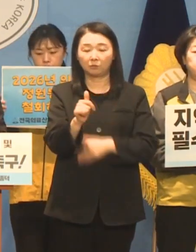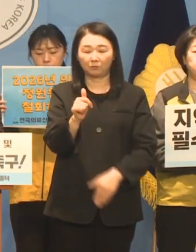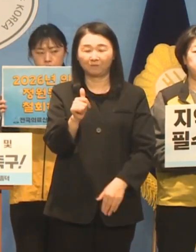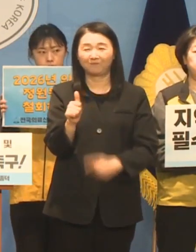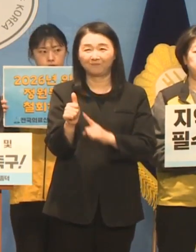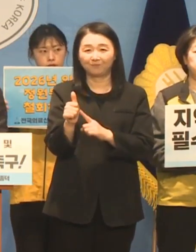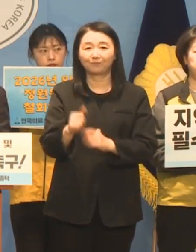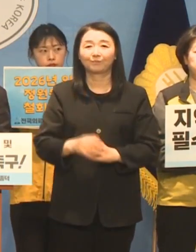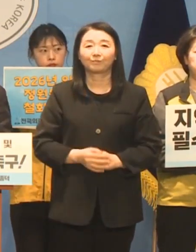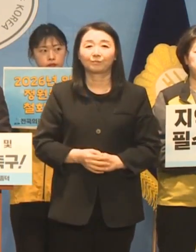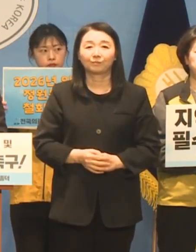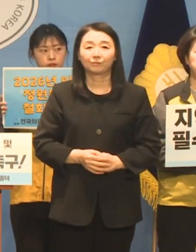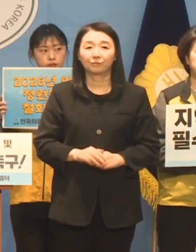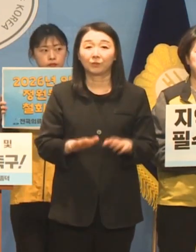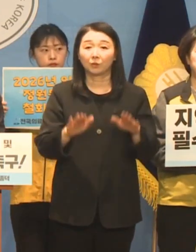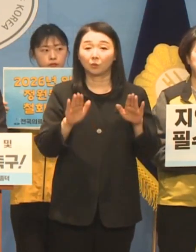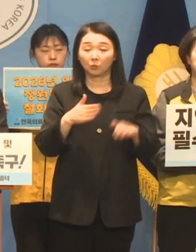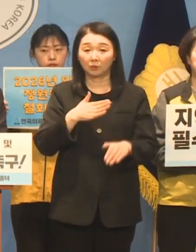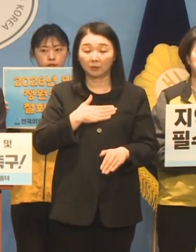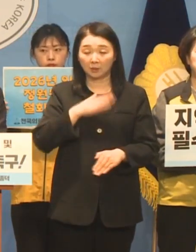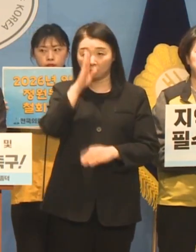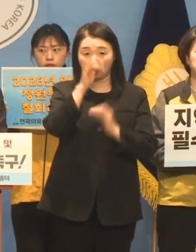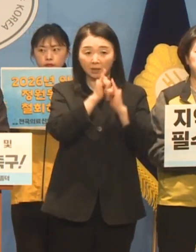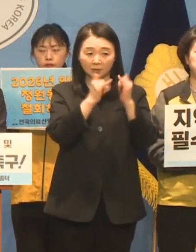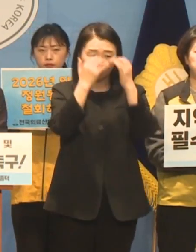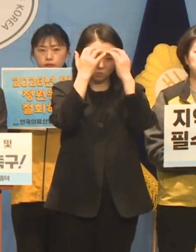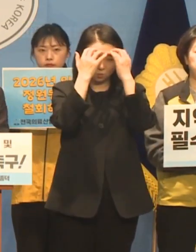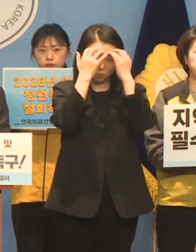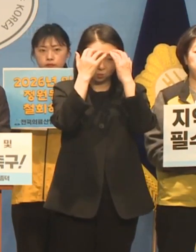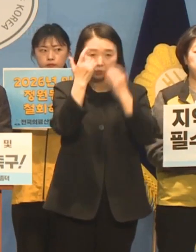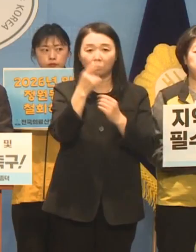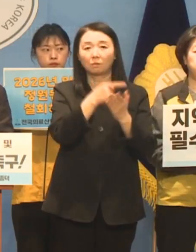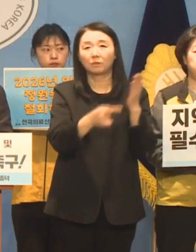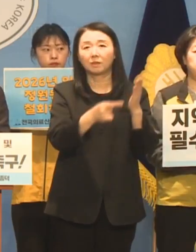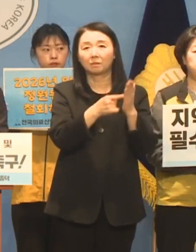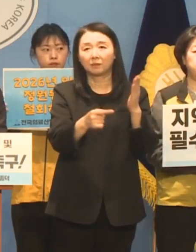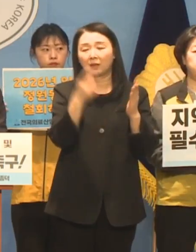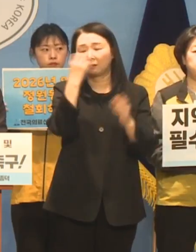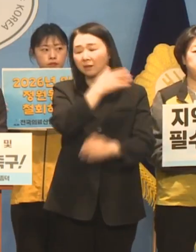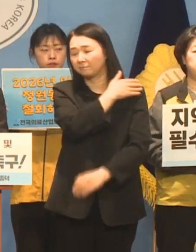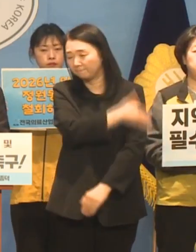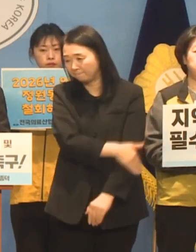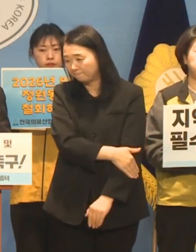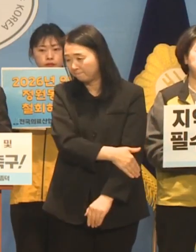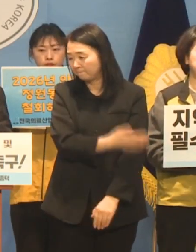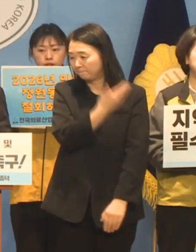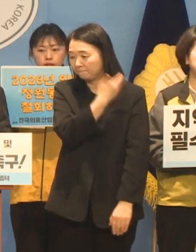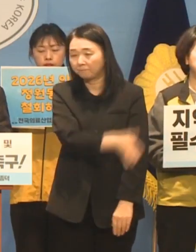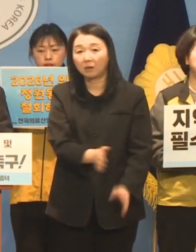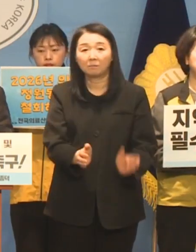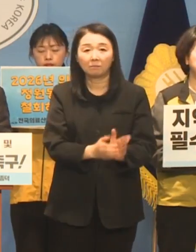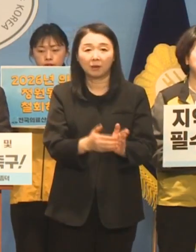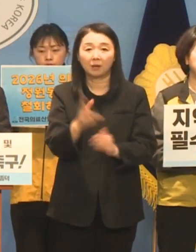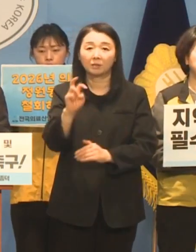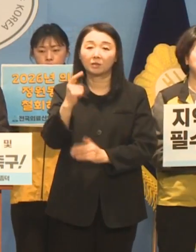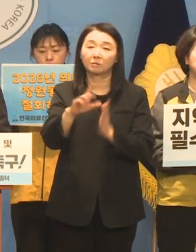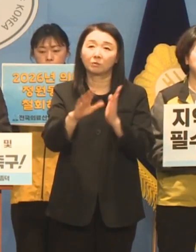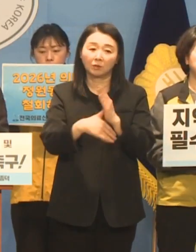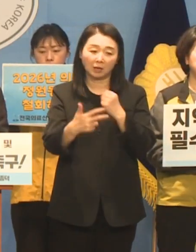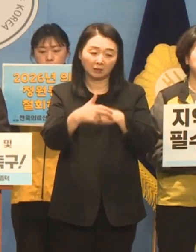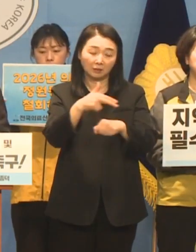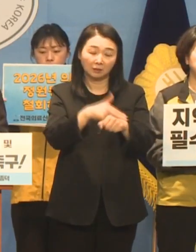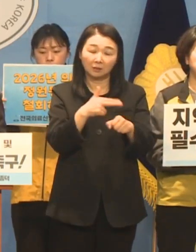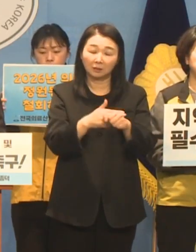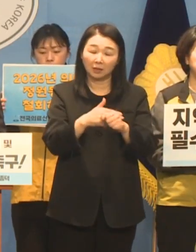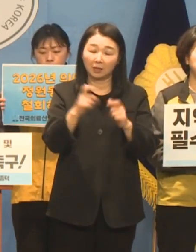오늘 저는 환자들의 고통과 피해를 외면하고 2026학년도 의대 모집